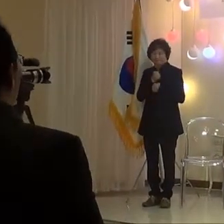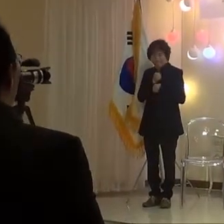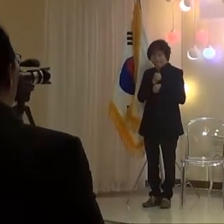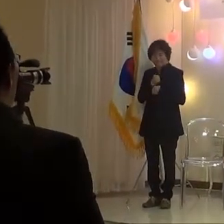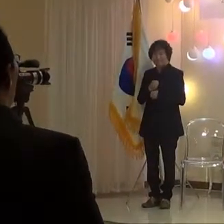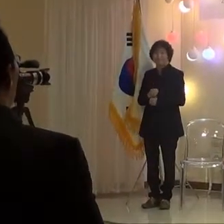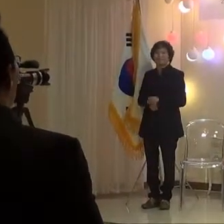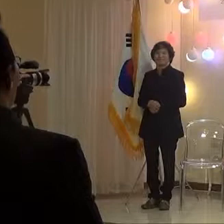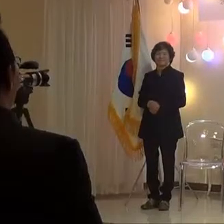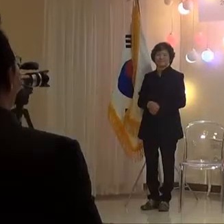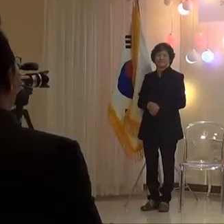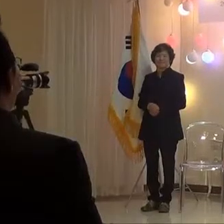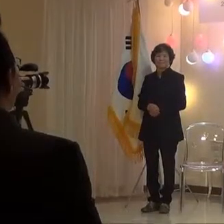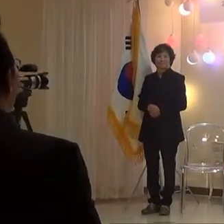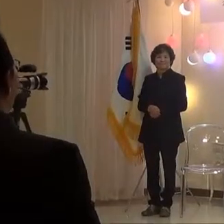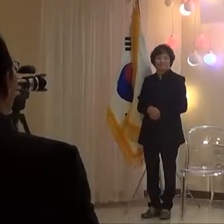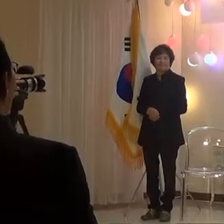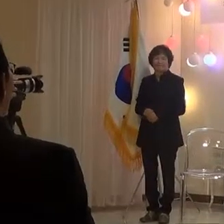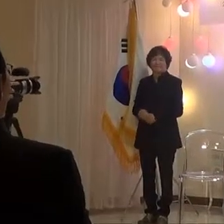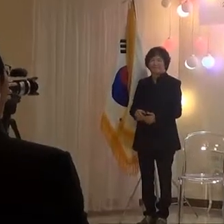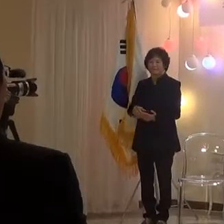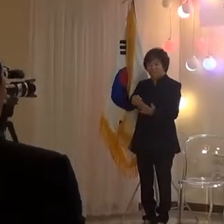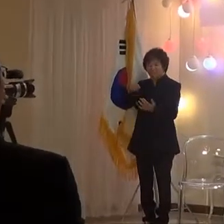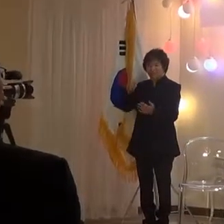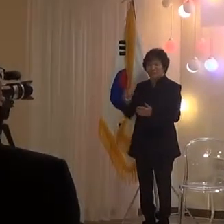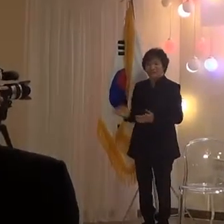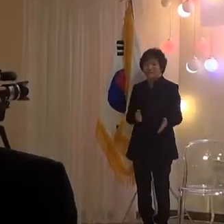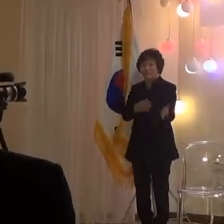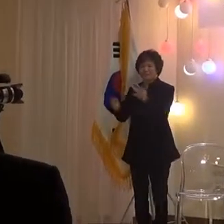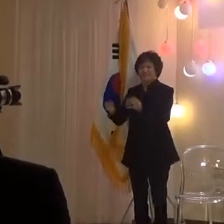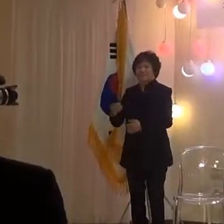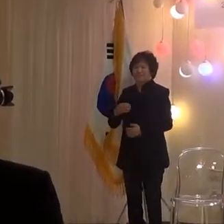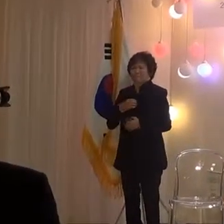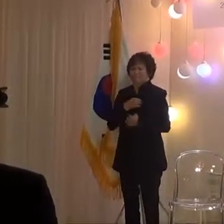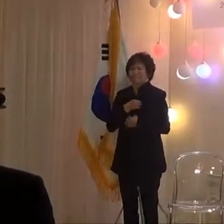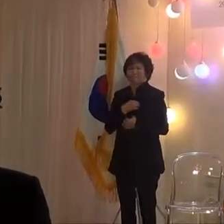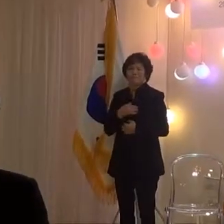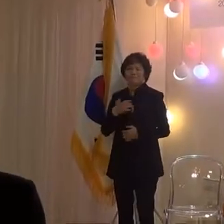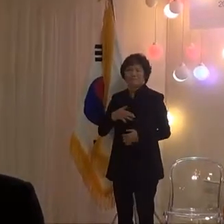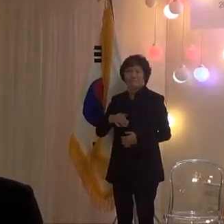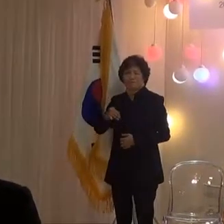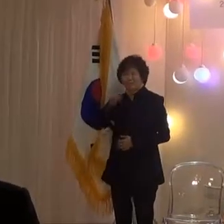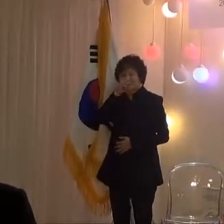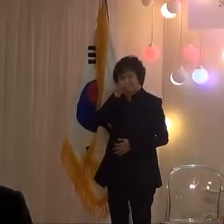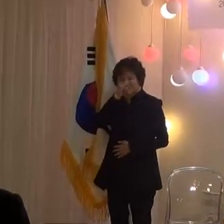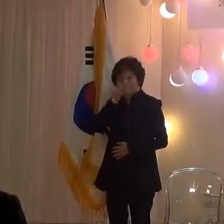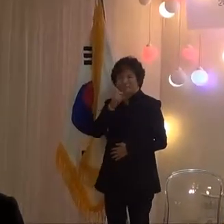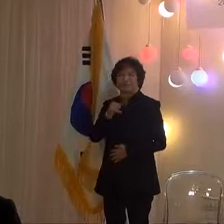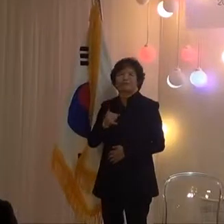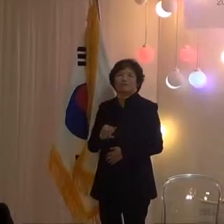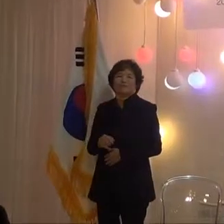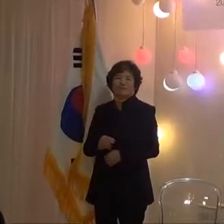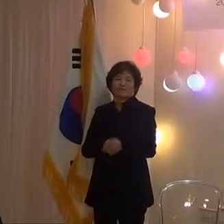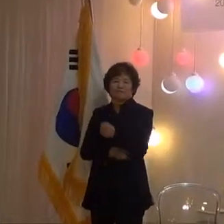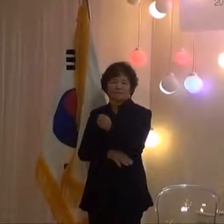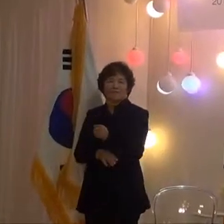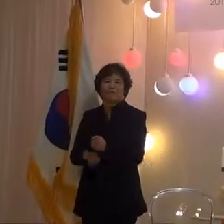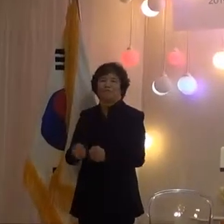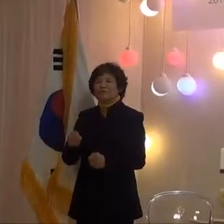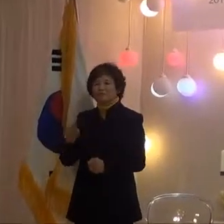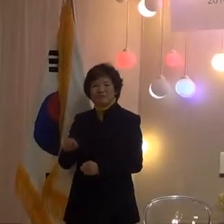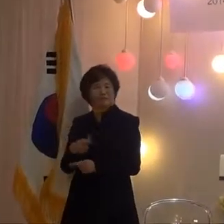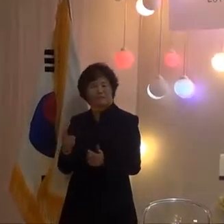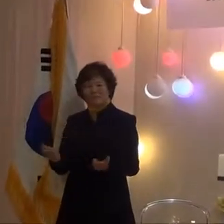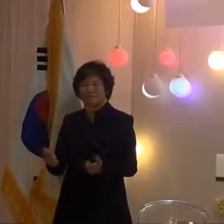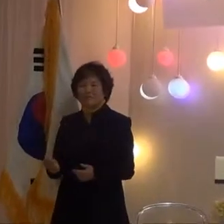조심스럽지만 물론 제가 선택한 길이 제가 되게 험난하다고 알고 있습니다. 천성은 그렇지 않는데 살다